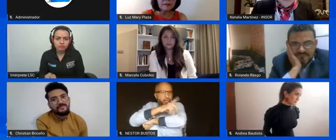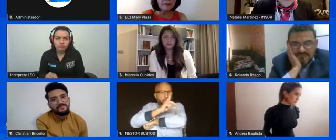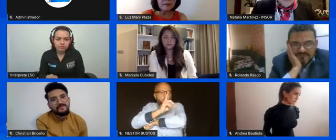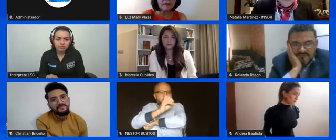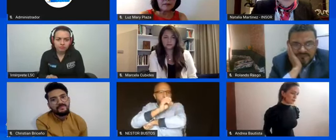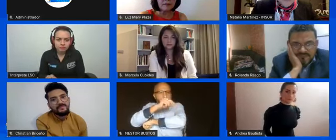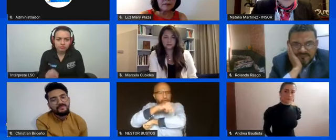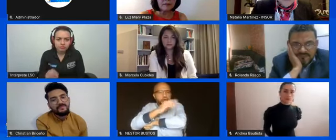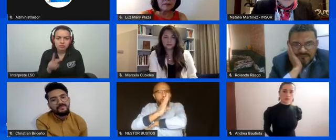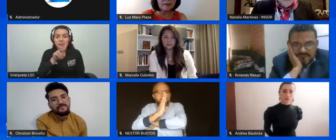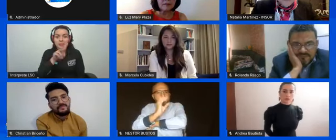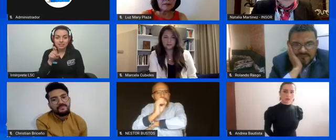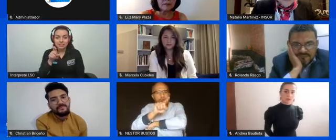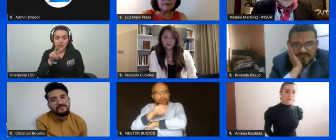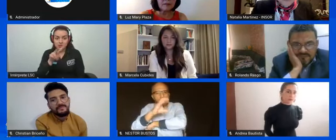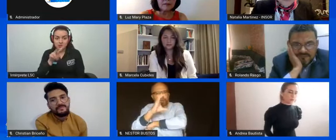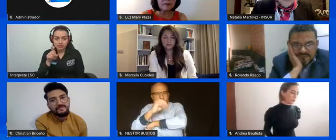En la Boyacá con...